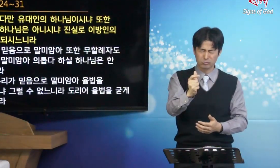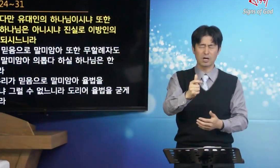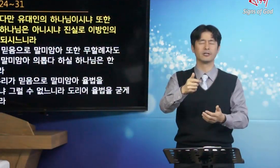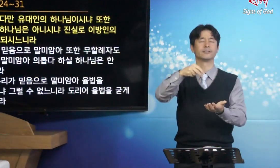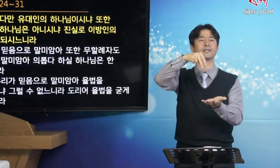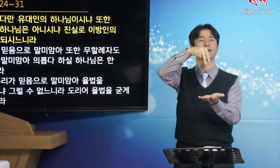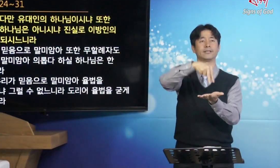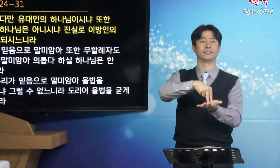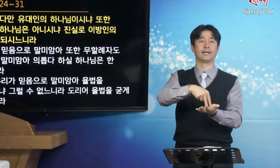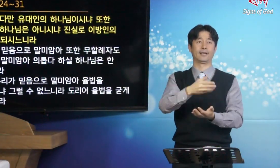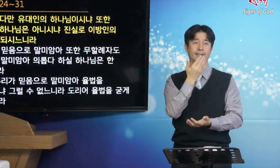굳게 세우느니라.